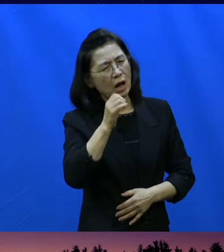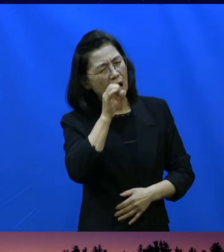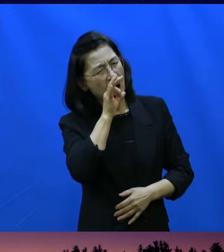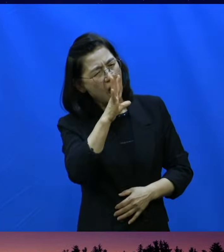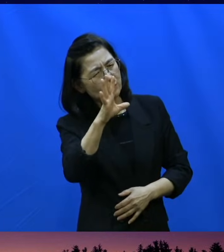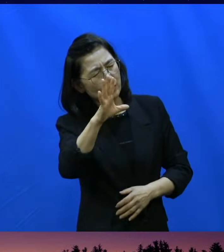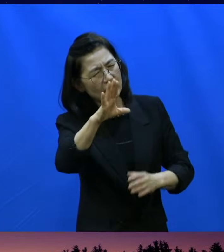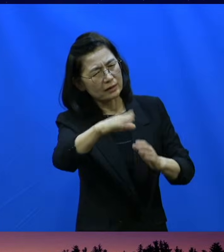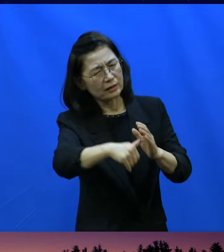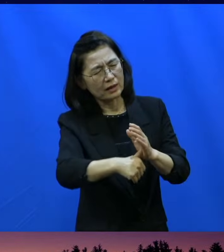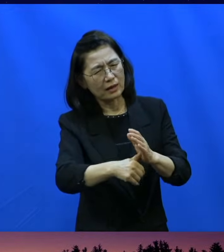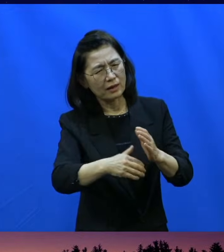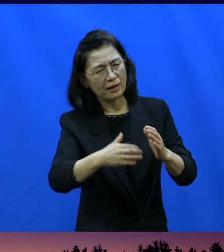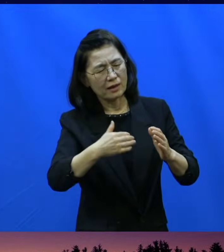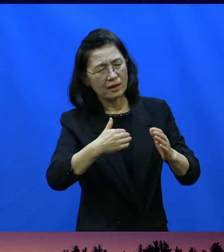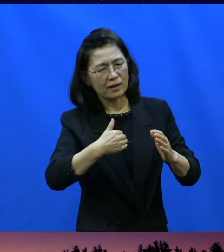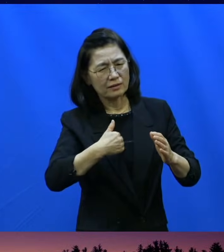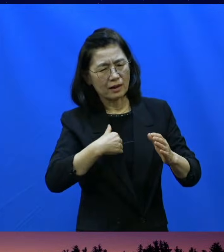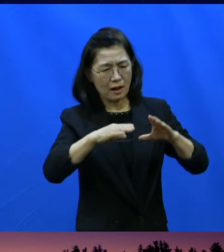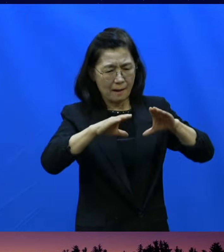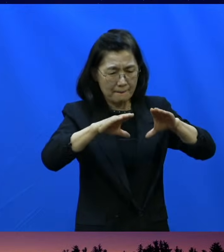내 손에서 떠나보내야 돼.